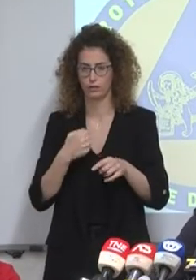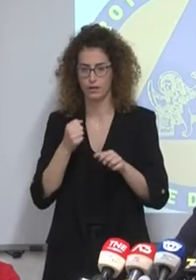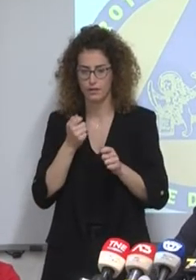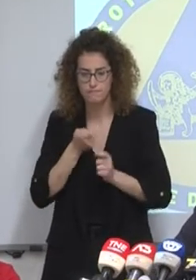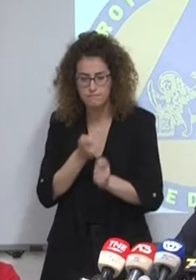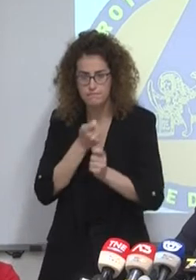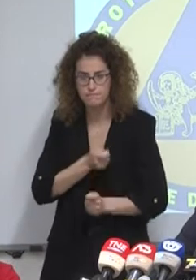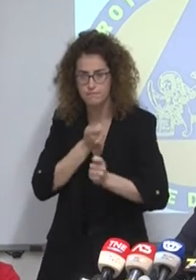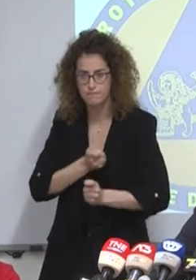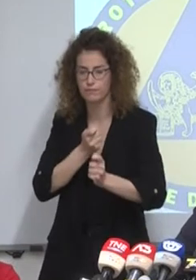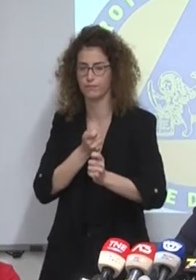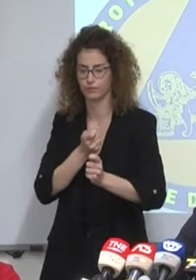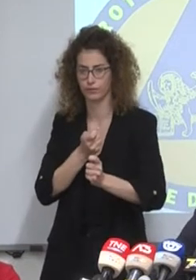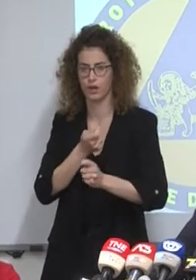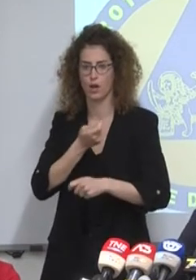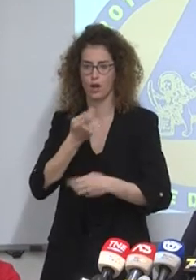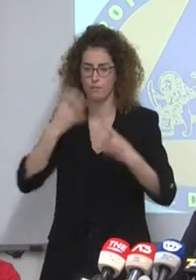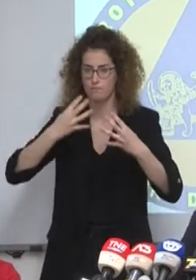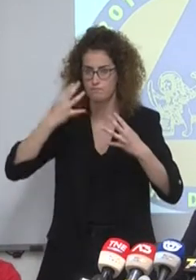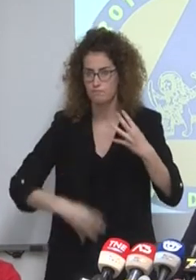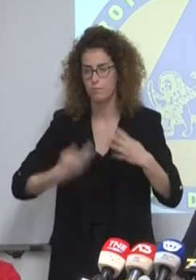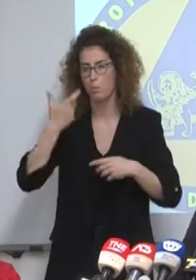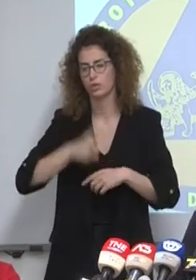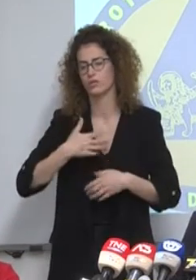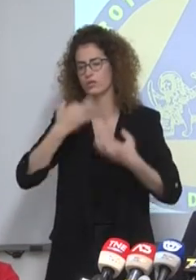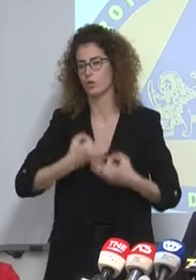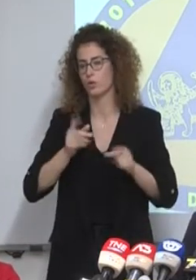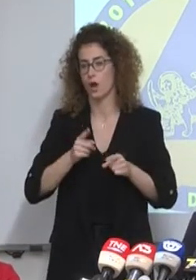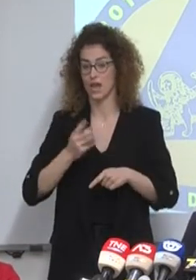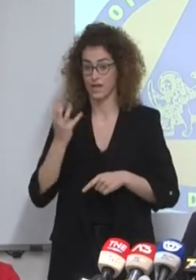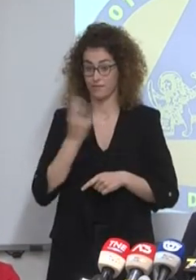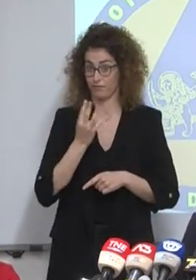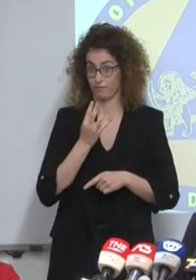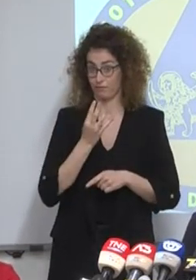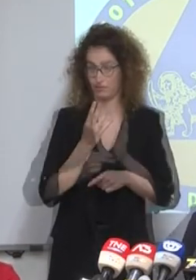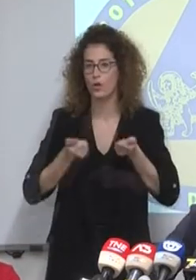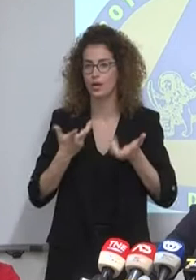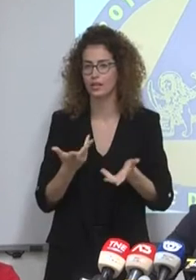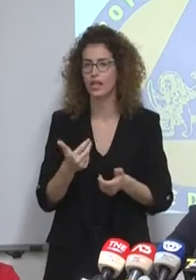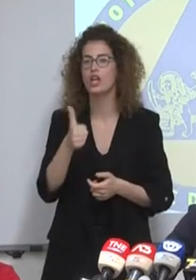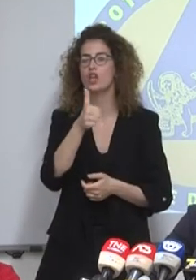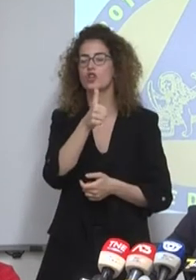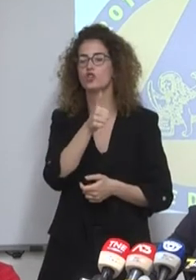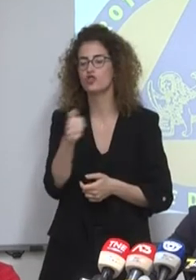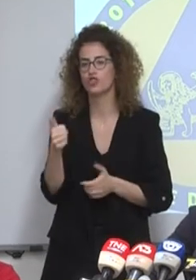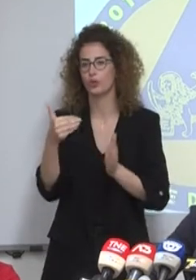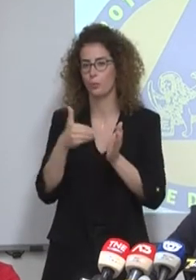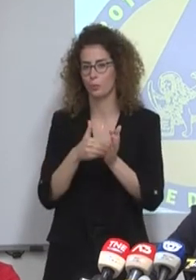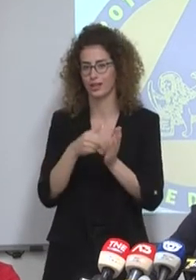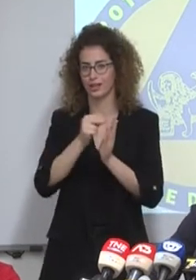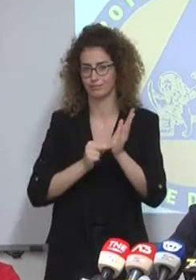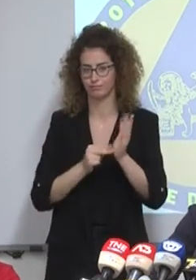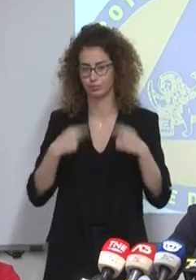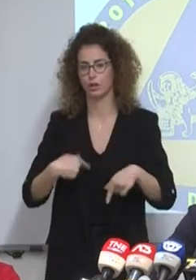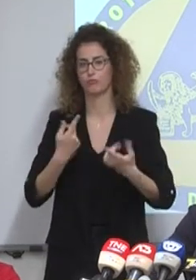forte perché siamo convinti del fatto che più veloce andiamo primo shamo nostra tragedia quindi adesso faccio ancora appello